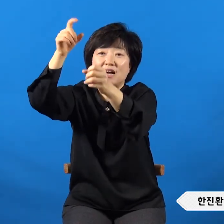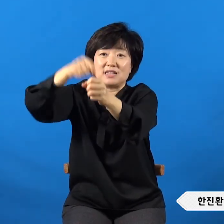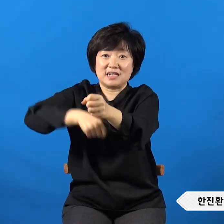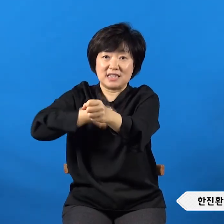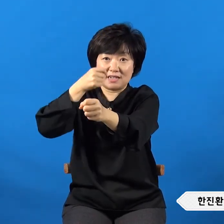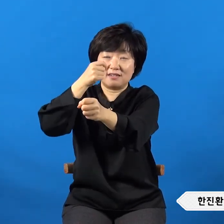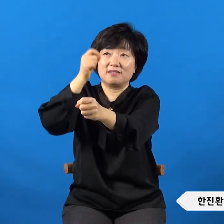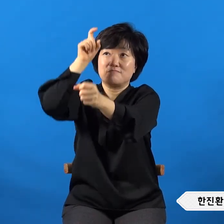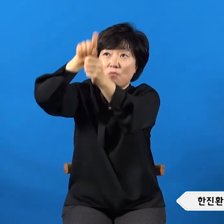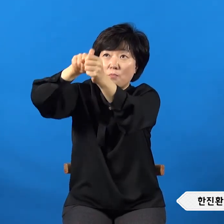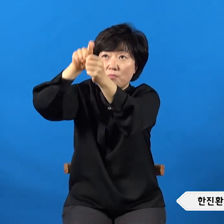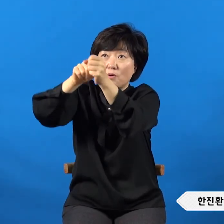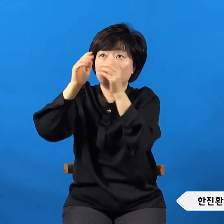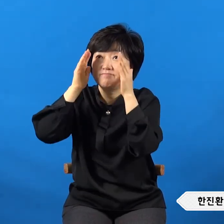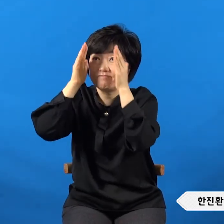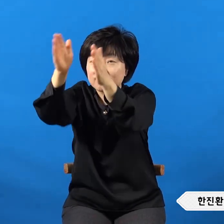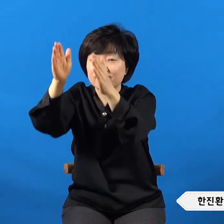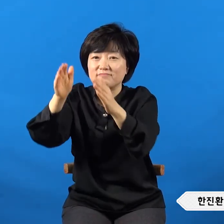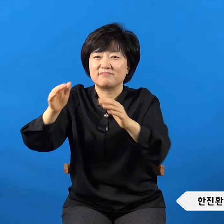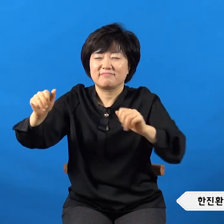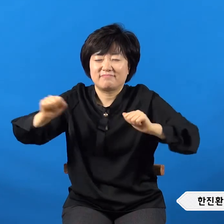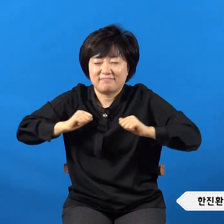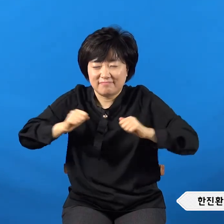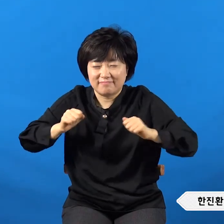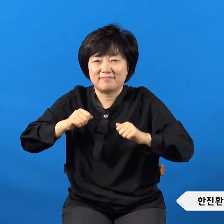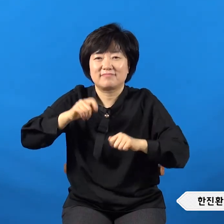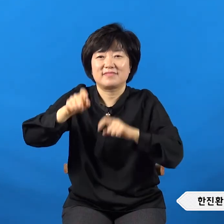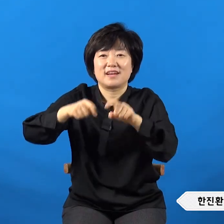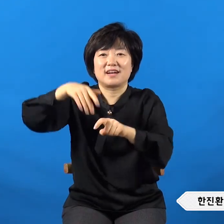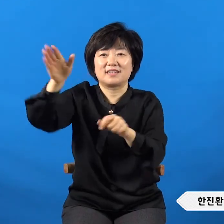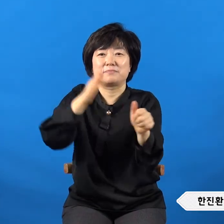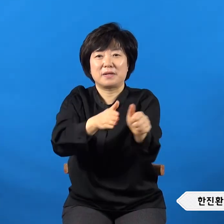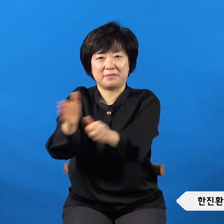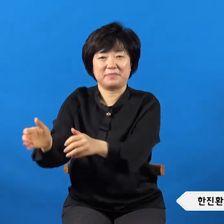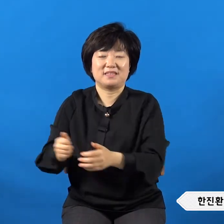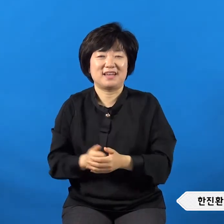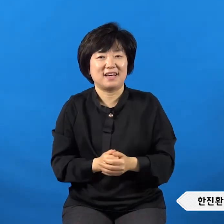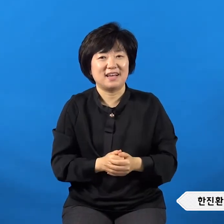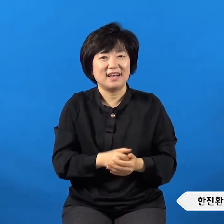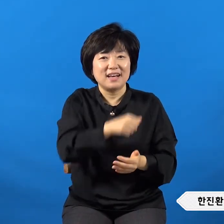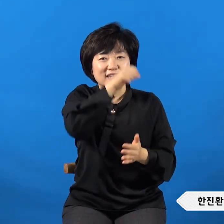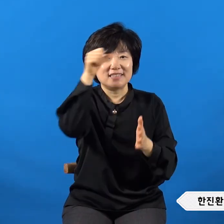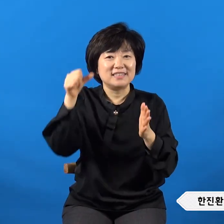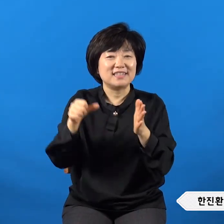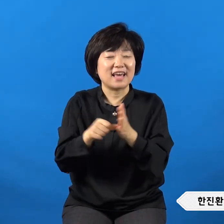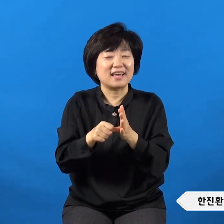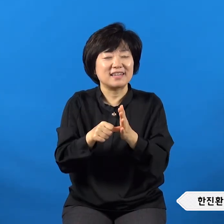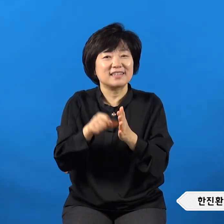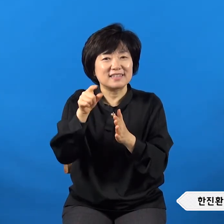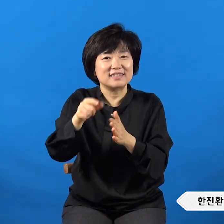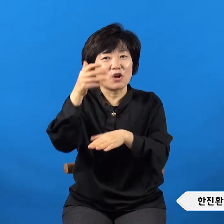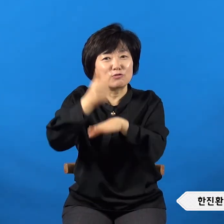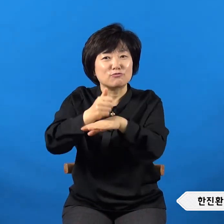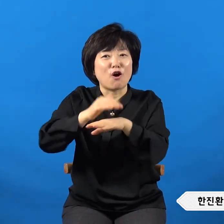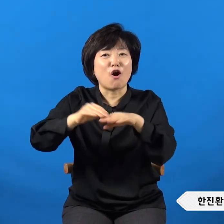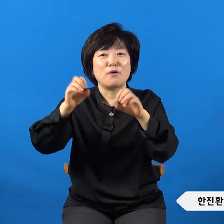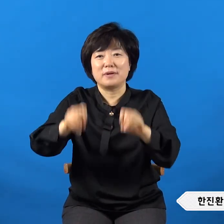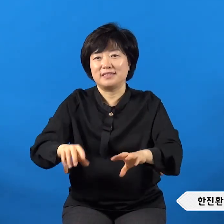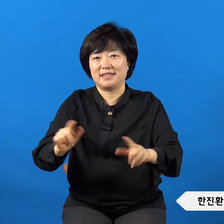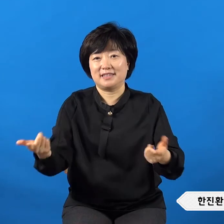전력 질주하면서 달려갈 수 있기를 바랍니다. 그러면 인생이 결코 허무하지